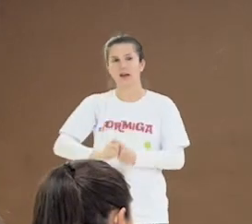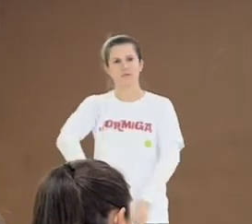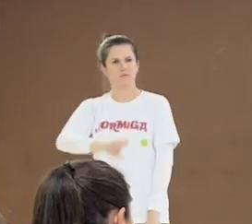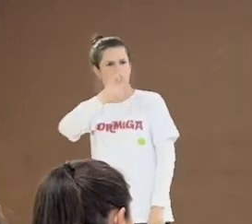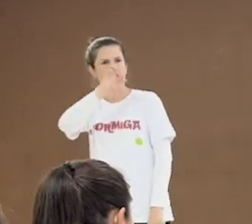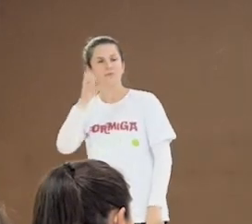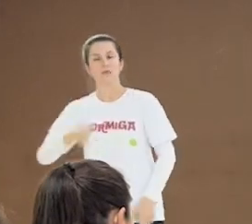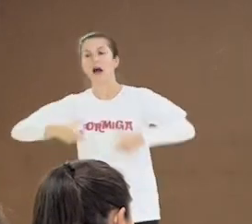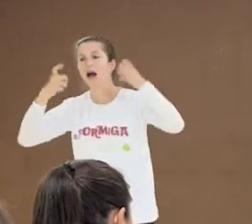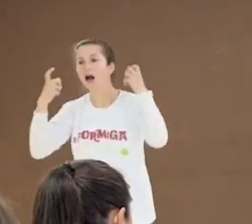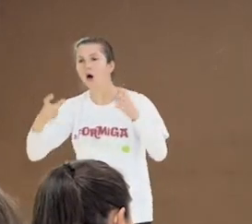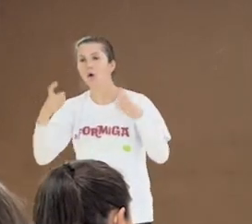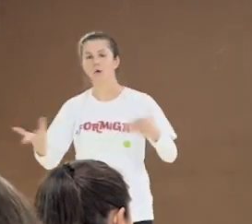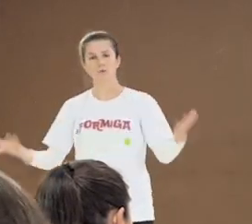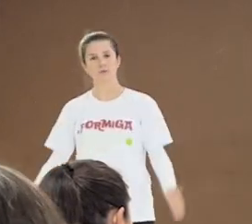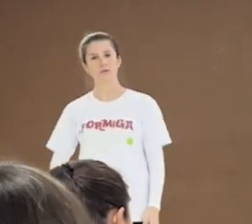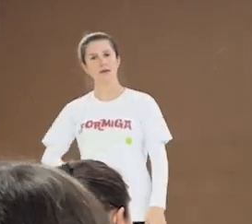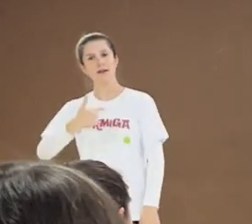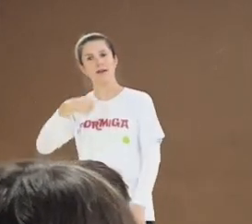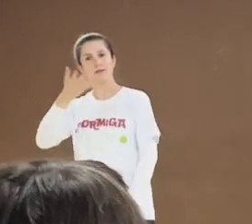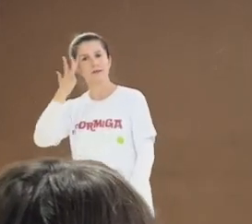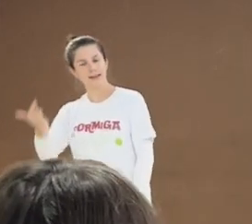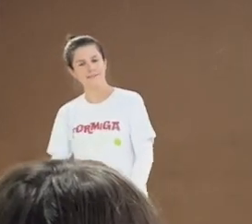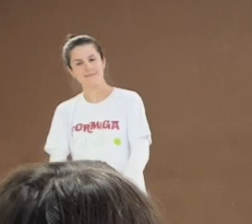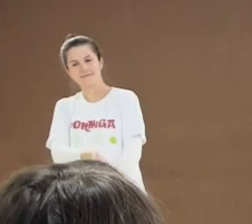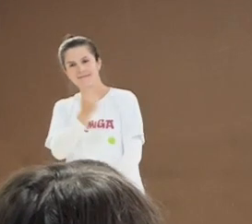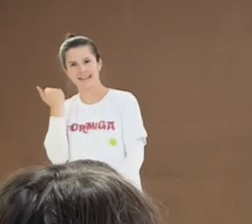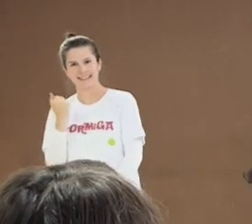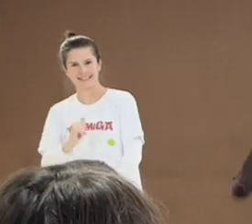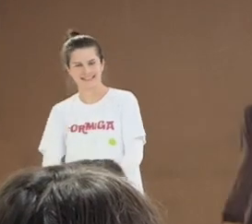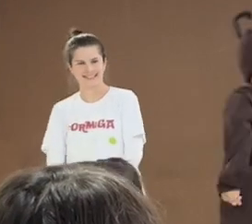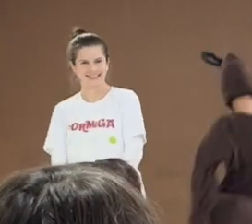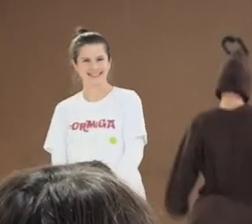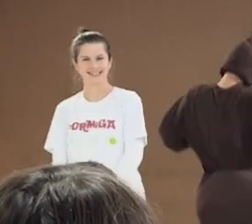Não sei onde vamos conseguir mais folhas. Eu sei, vem comigo. Quero só ver.